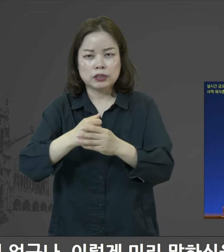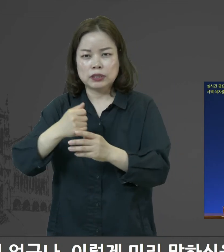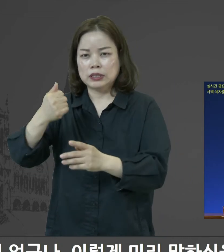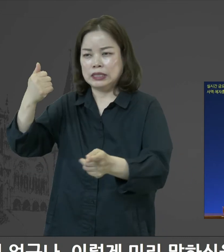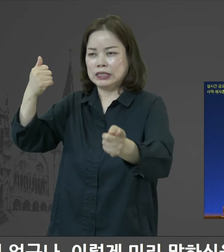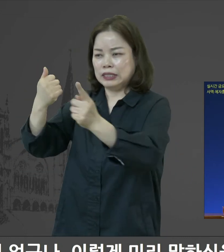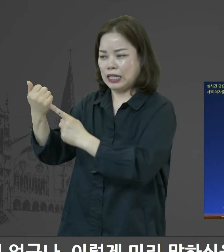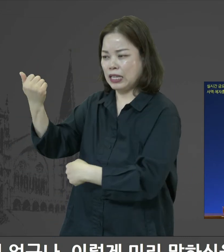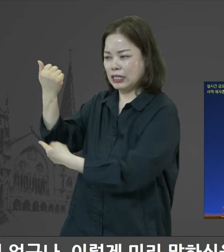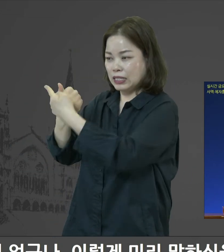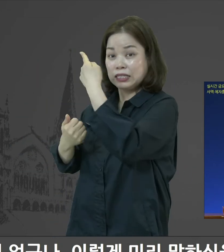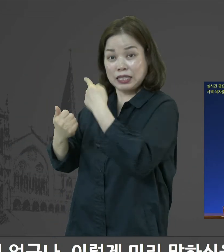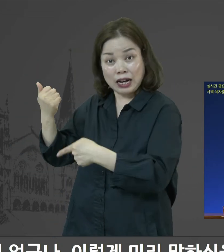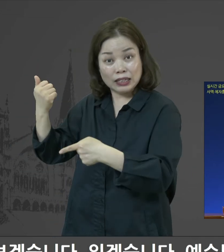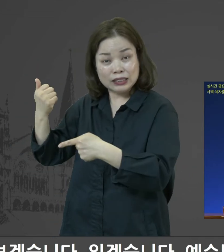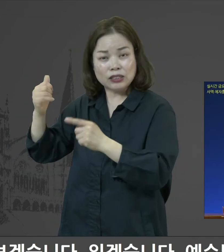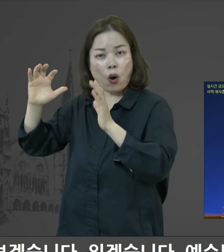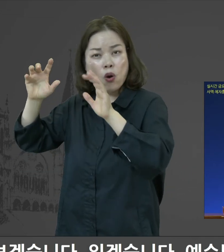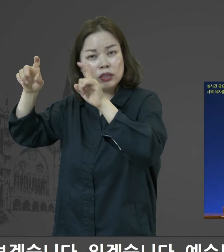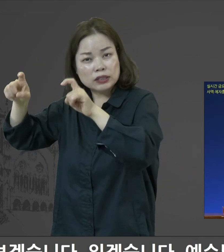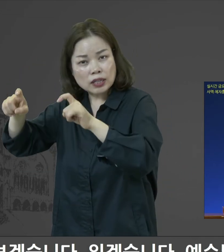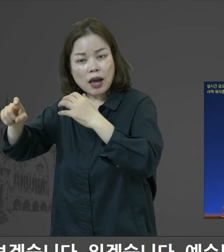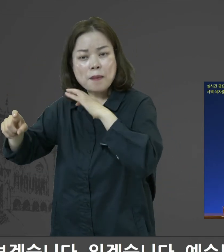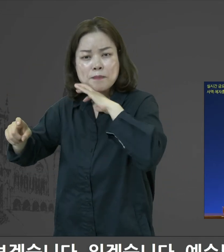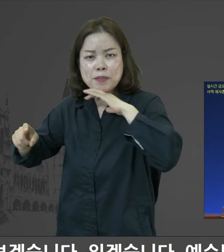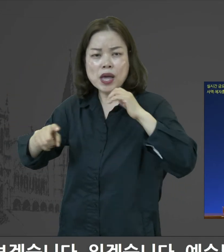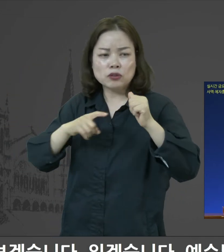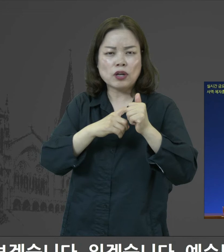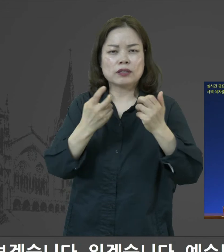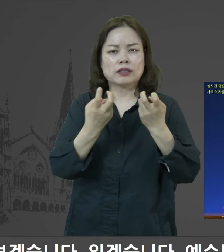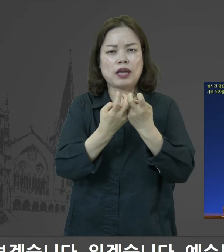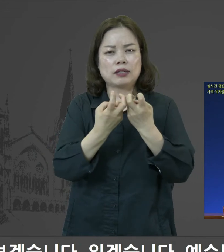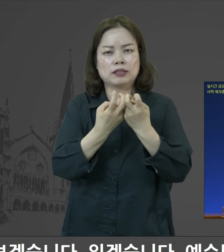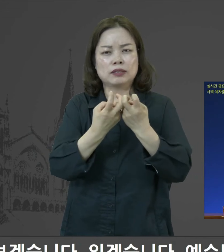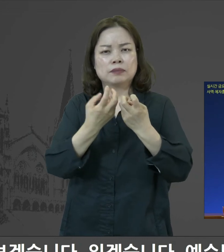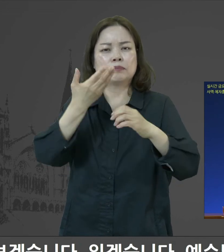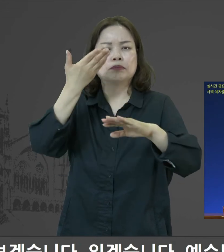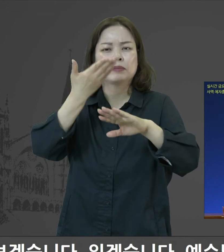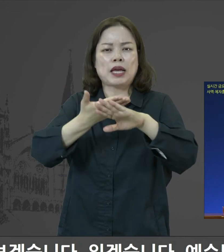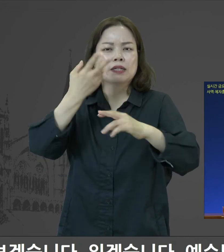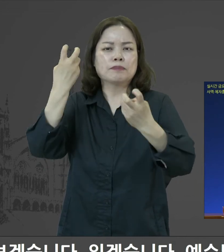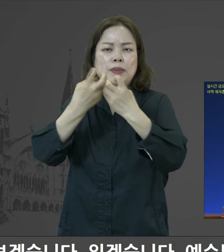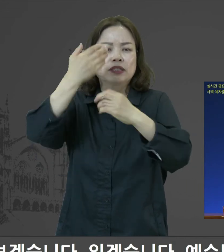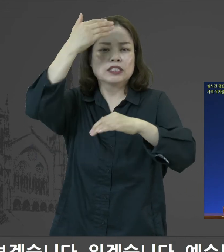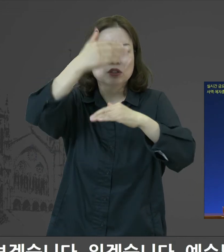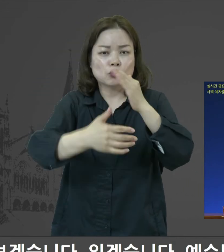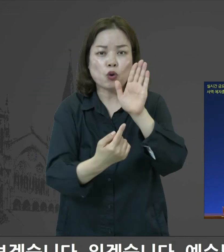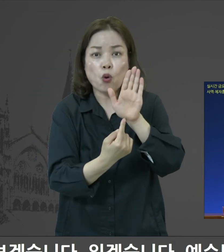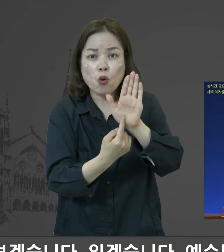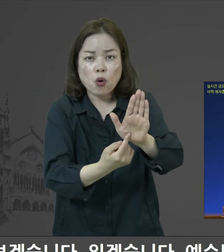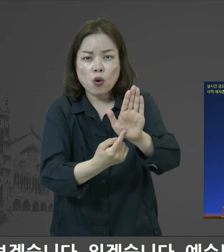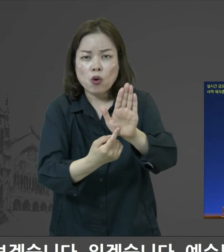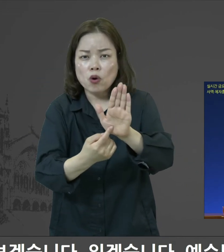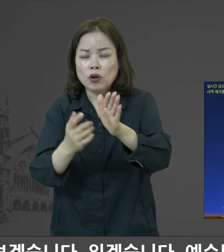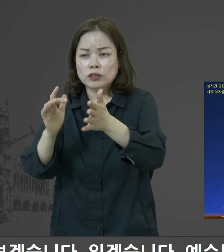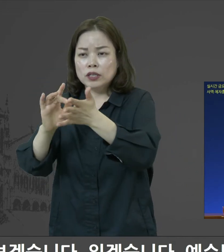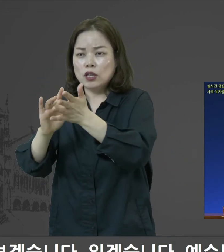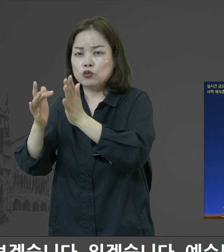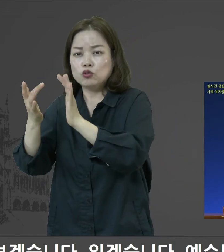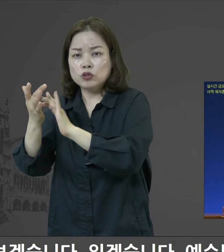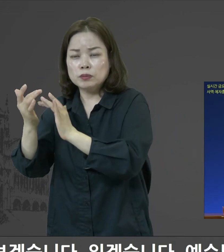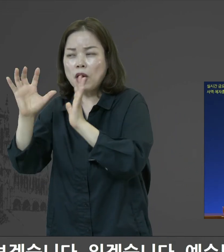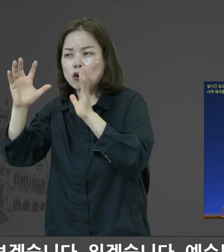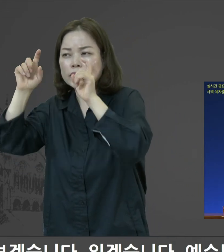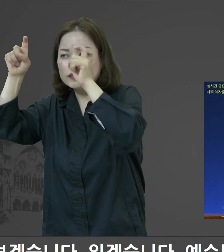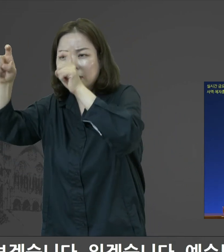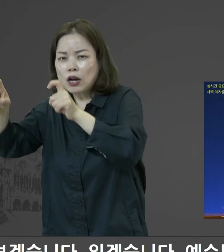그 어린 양, 그것을 베드로가 다른 방식으로 표현하는 얘기입니다. 그 예수님의 어린 양으로 순전하게 드려진